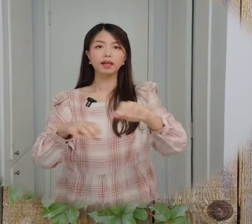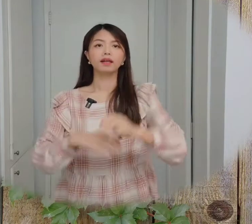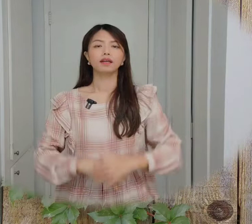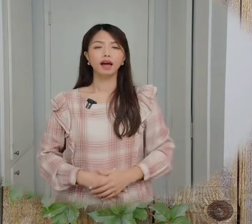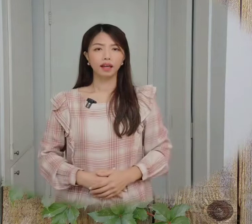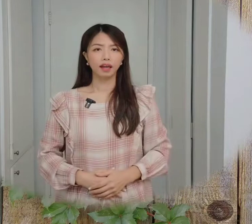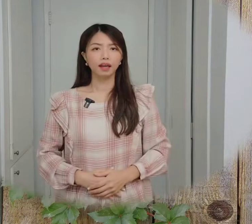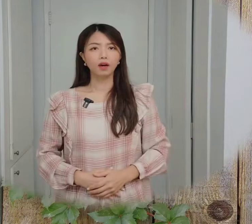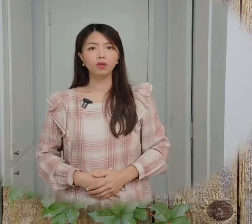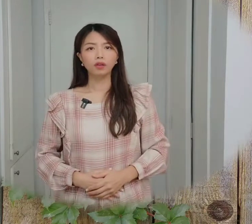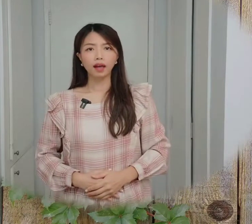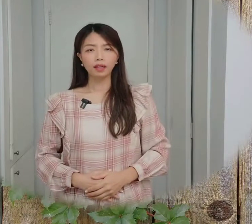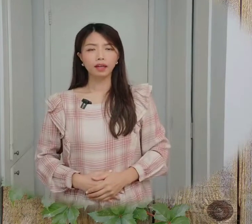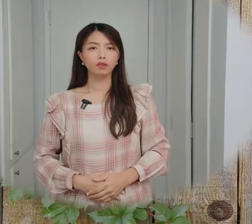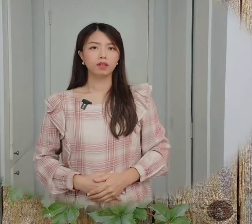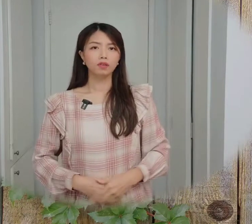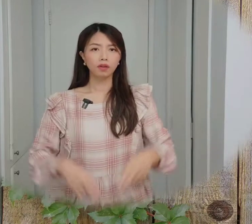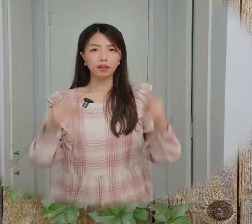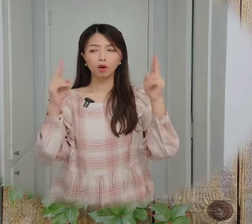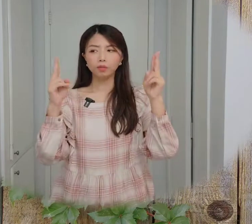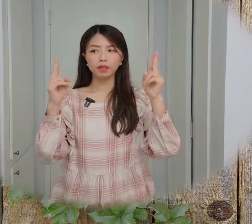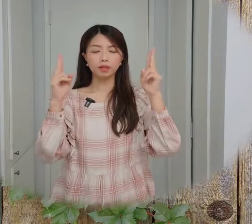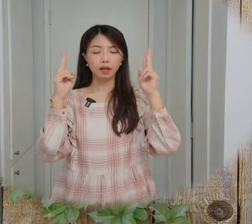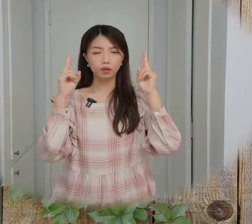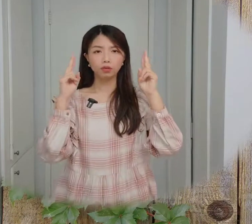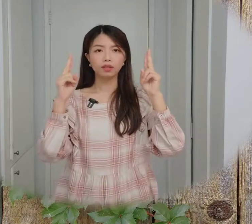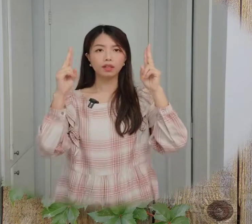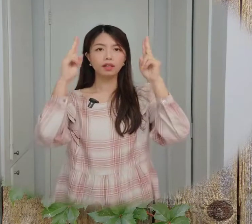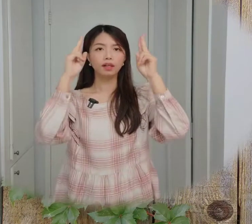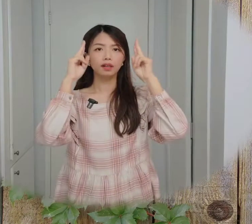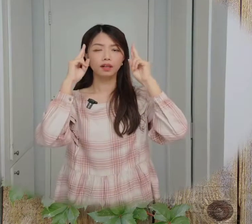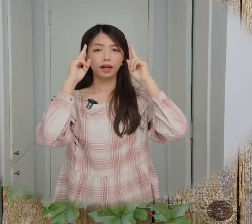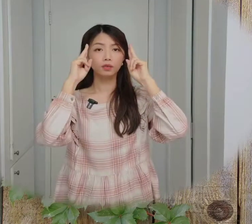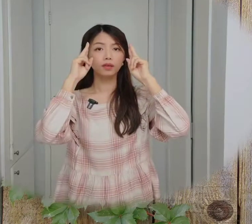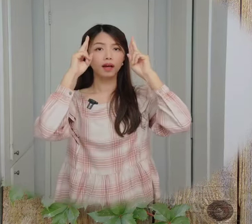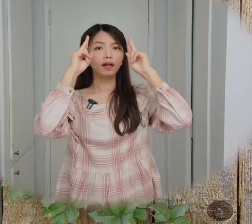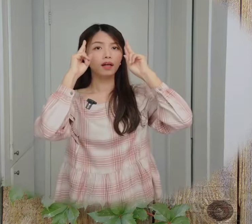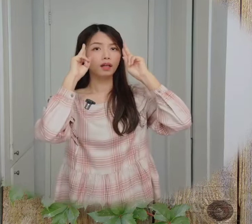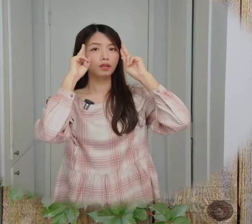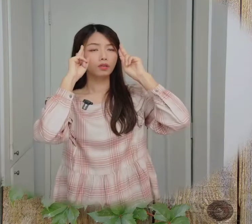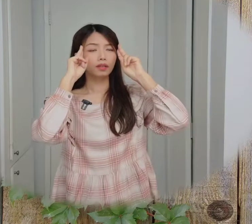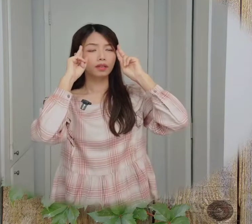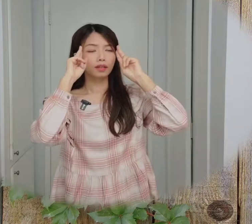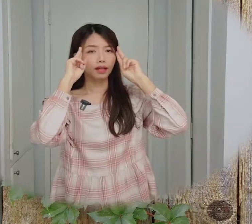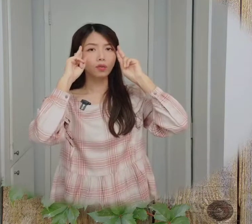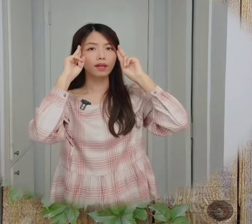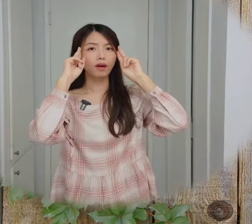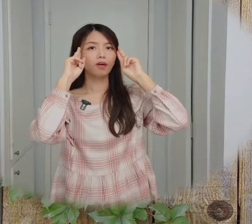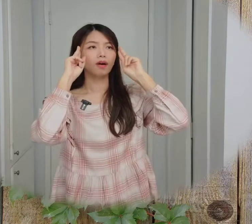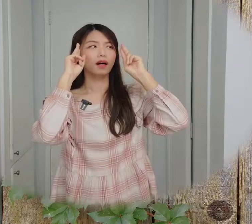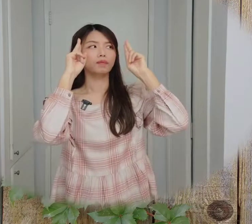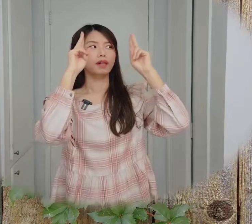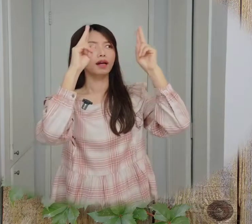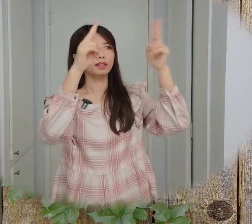열방을 향해. 어디 어디 향해 이런 뜻의 수어는 검지하고 중지를 양손 다 눈